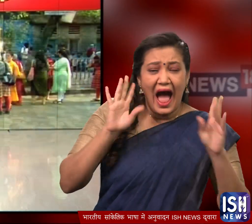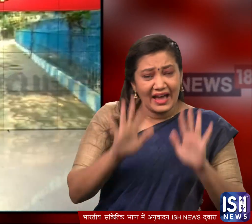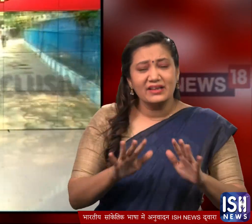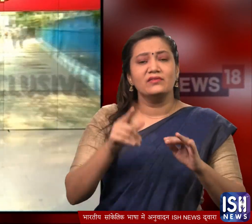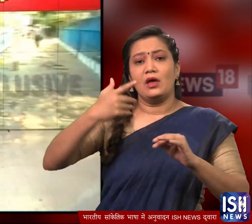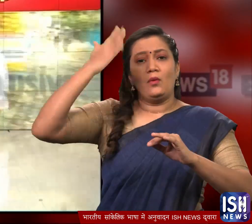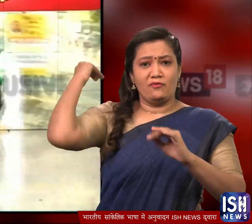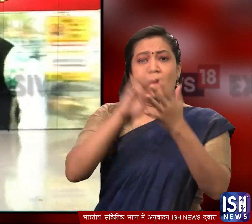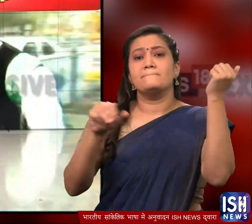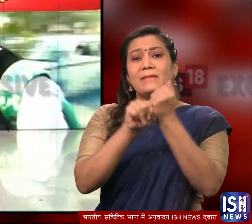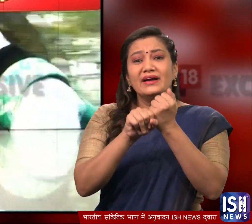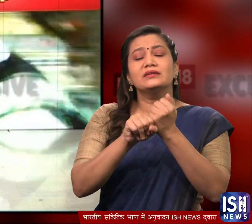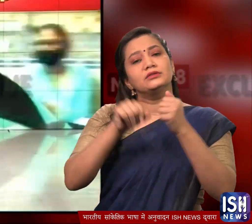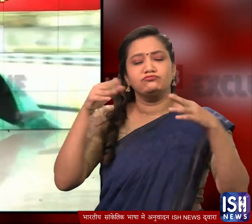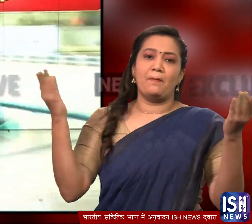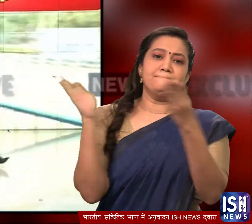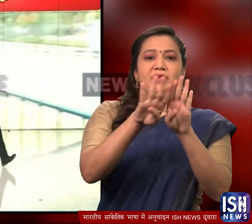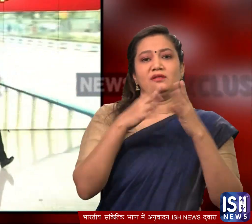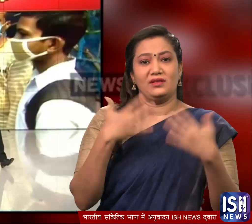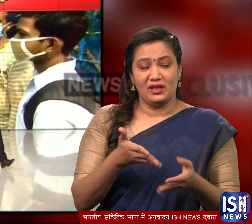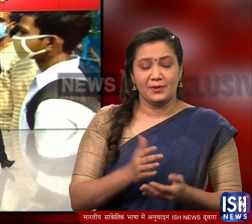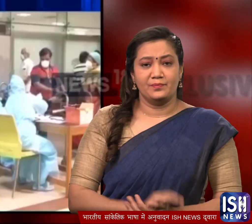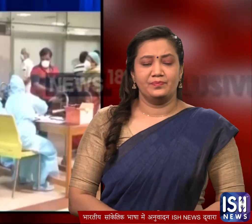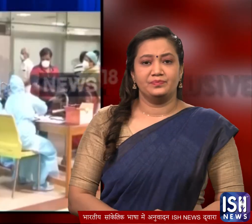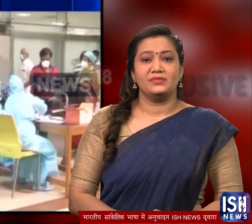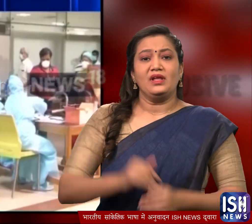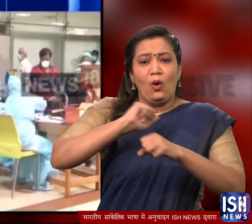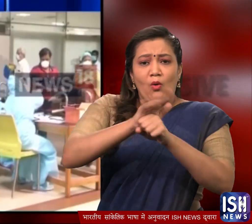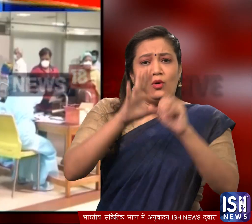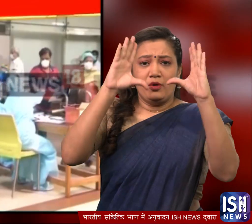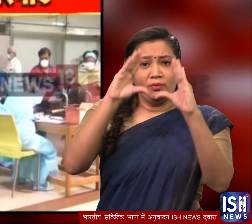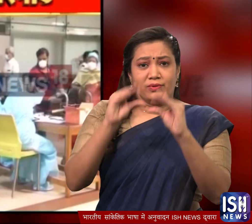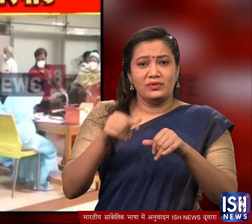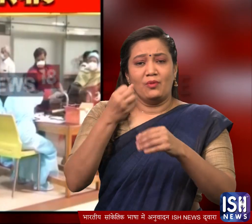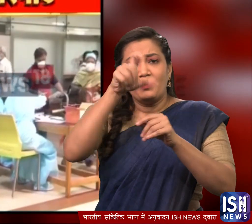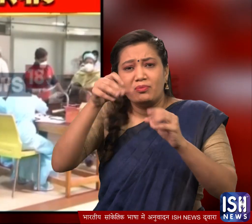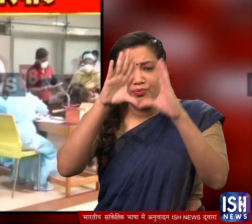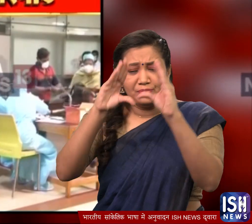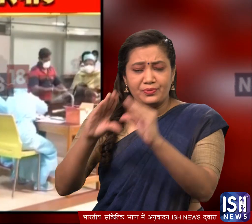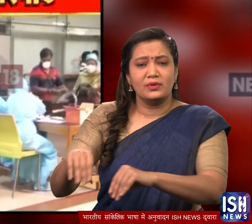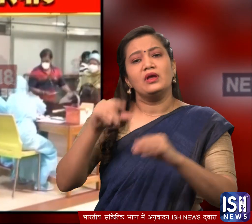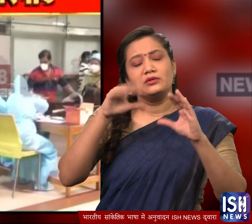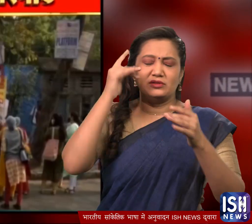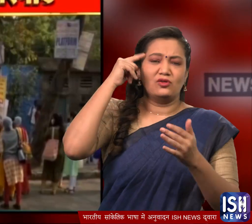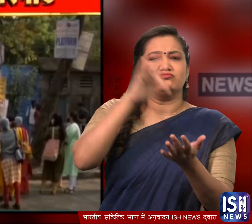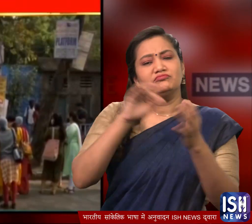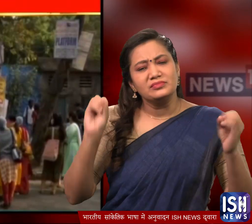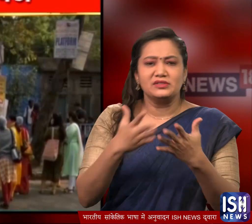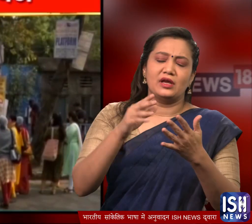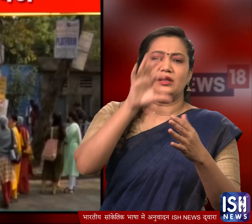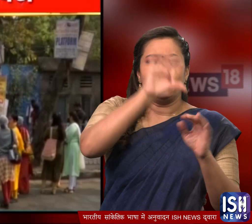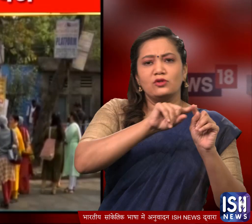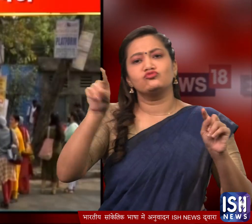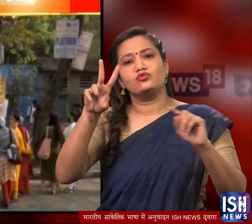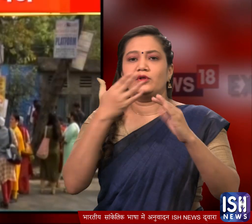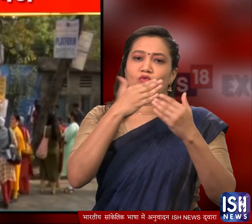इन स्कूलों को पिछले साल मार्च में बंद कर दिया गया था, लेकिन जब कोरोना मरीजों की संख्या में कमी आई तो राज्य में 9वीं से 12वीं तक के